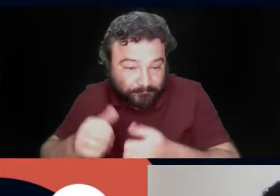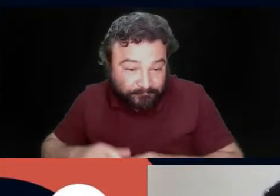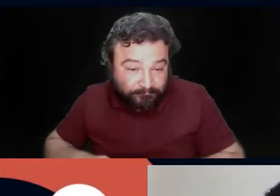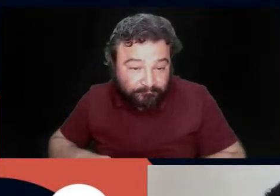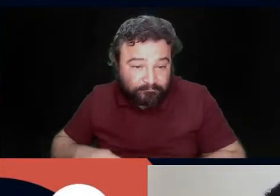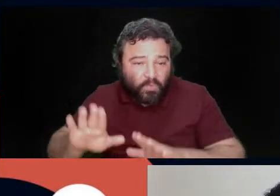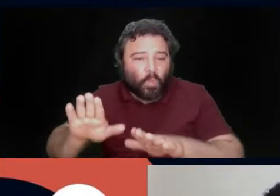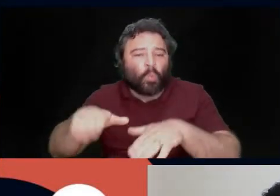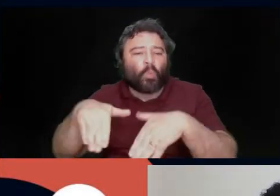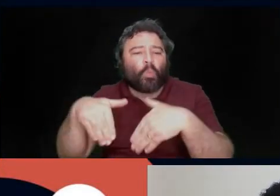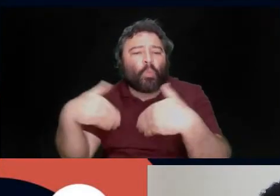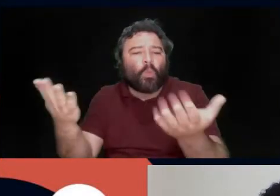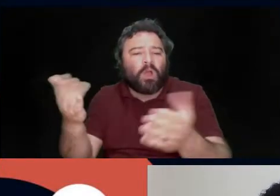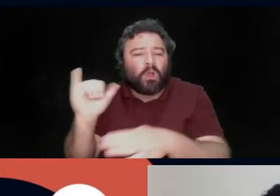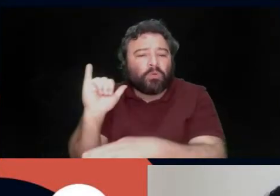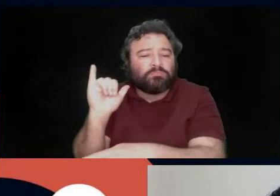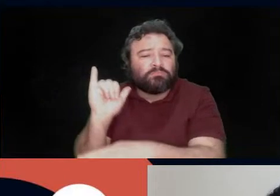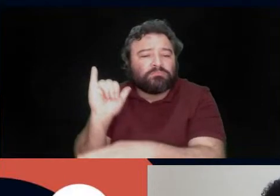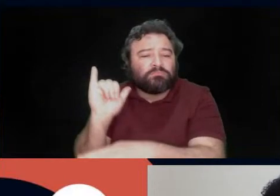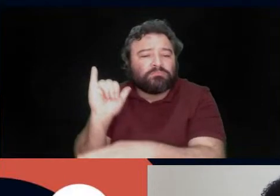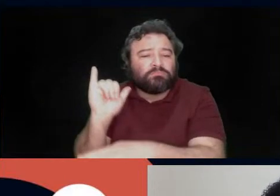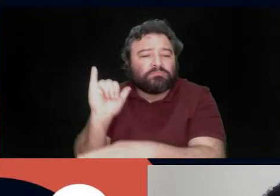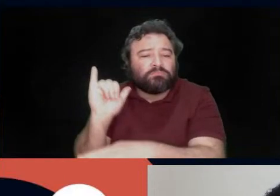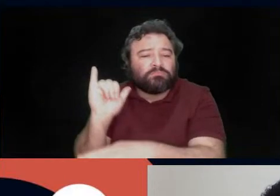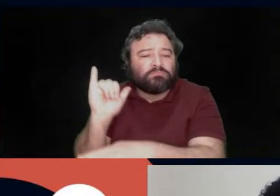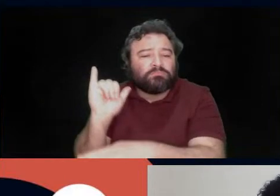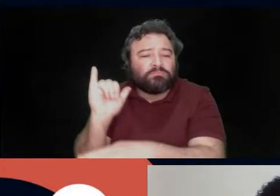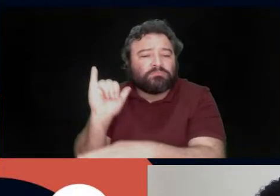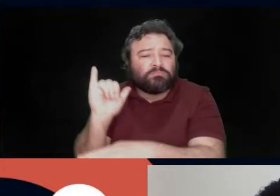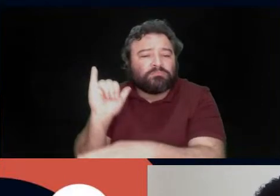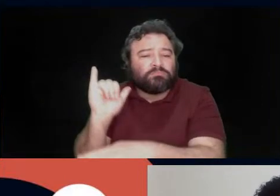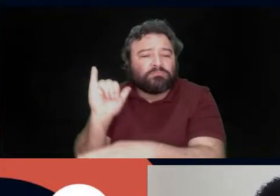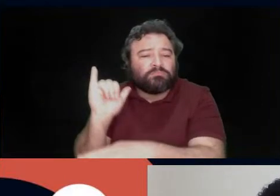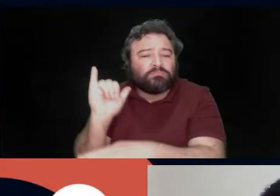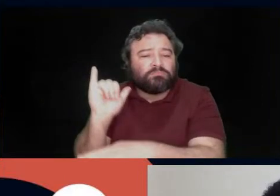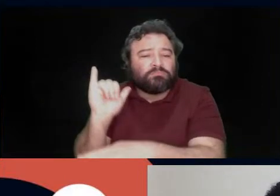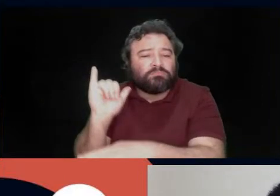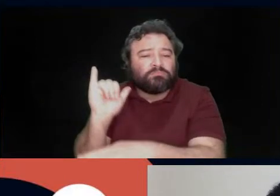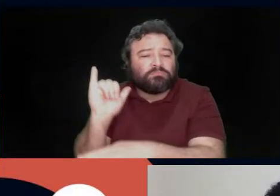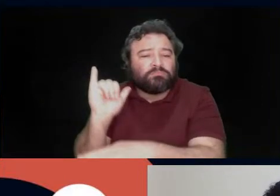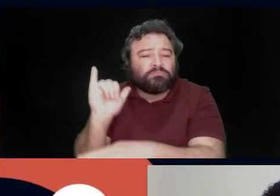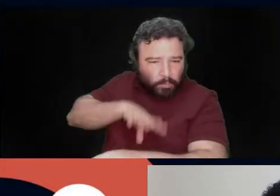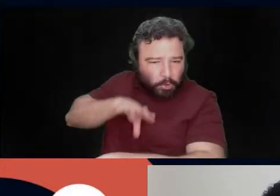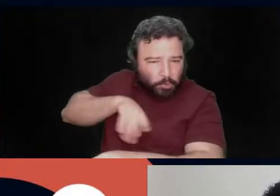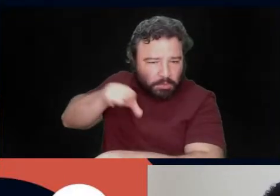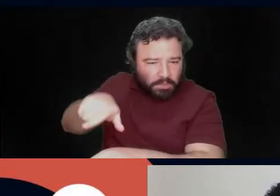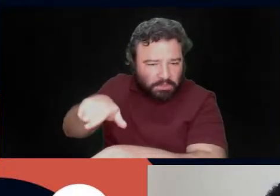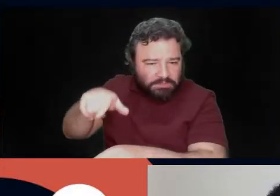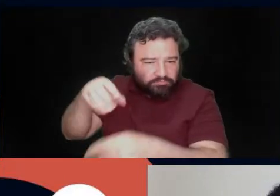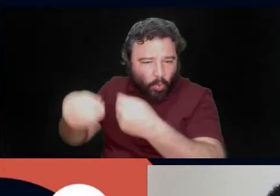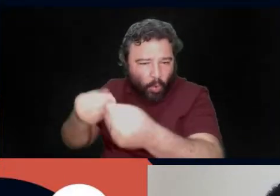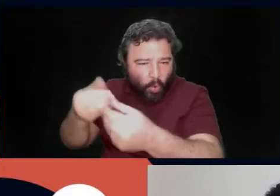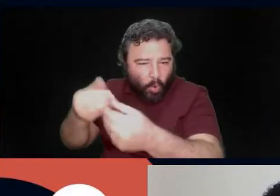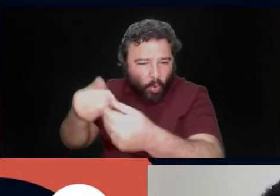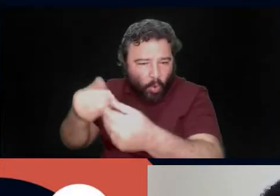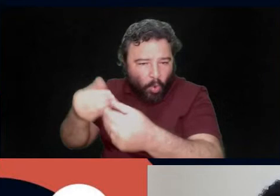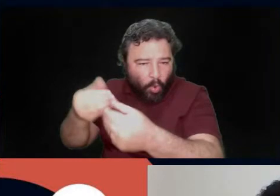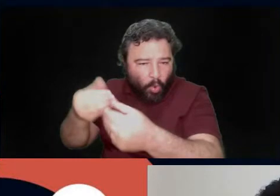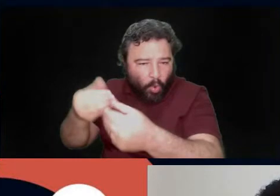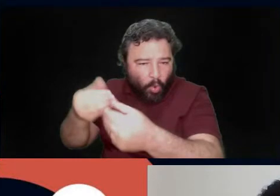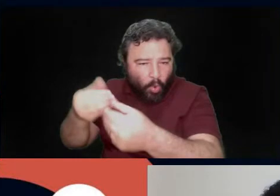A pergunta está em tela. Então, quais estratégias que você indicaria para se trabalhar a